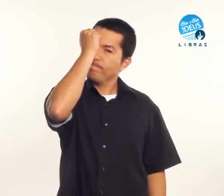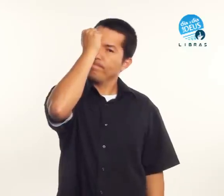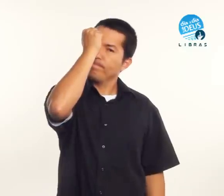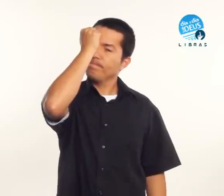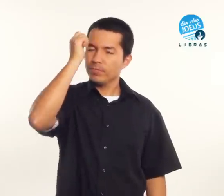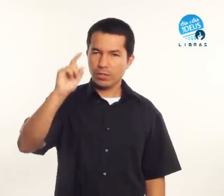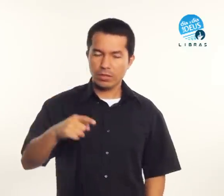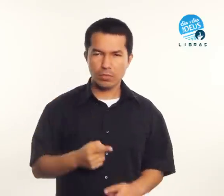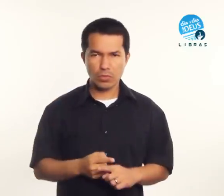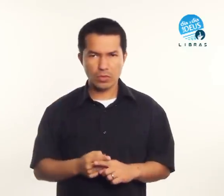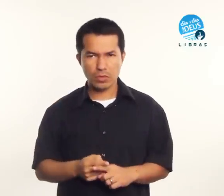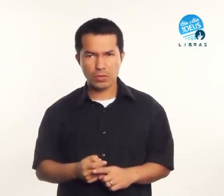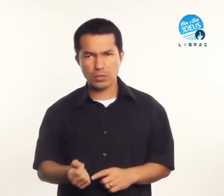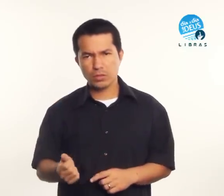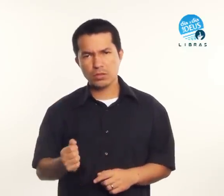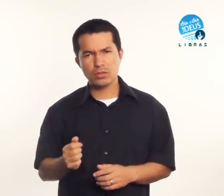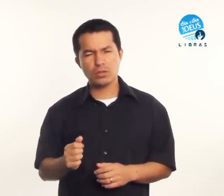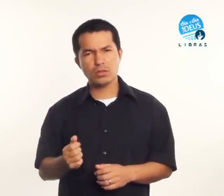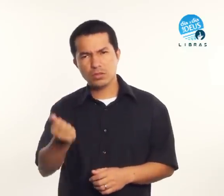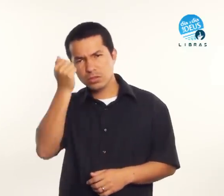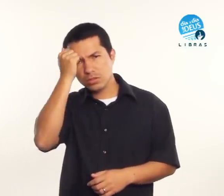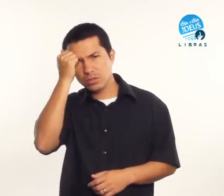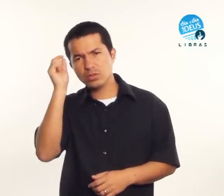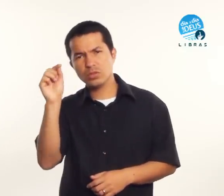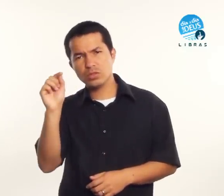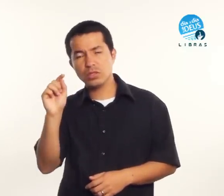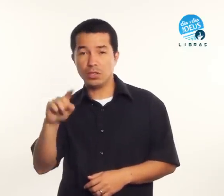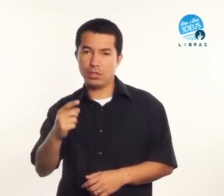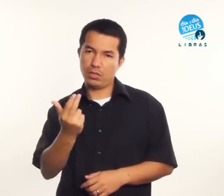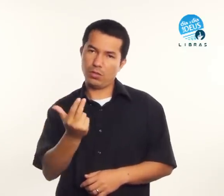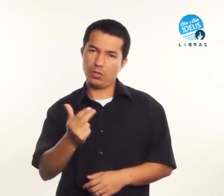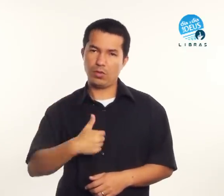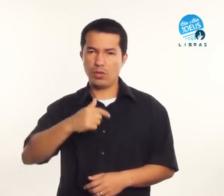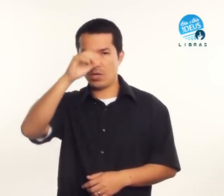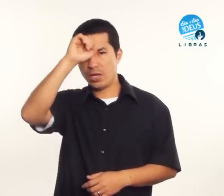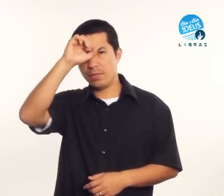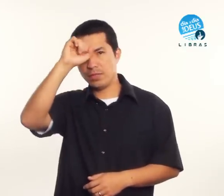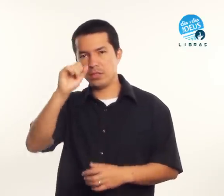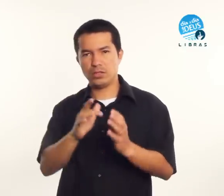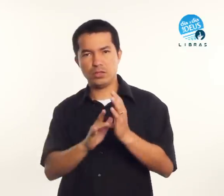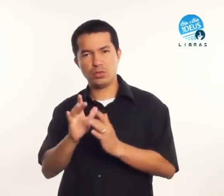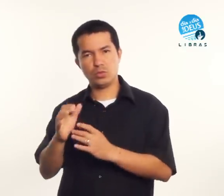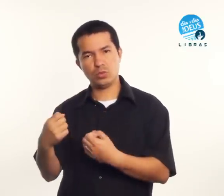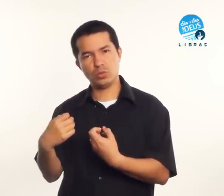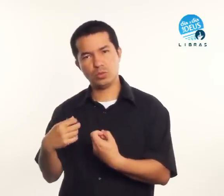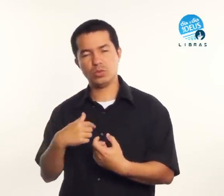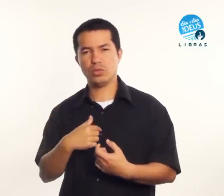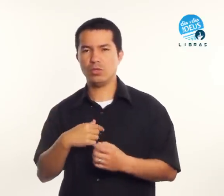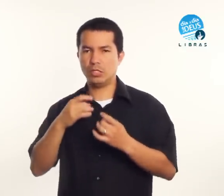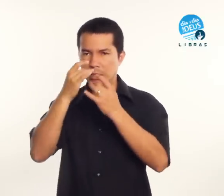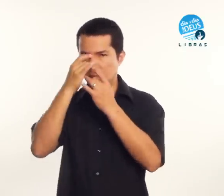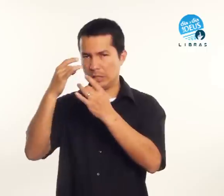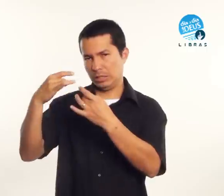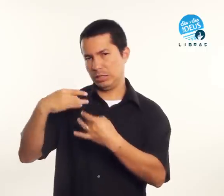a negar-me a mim mesmo, tomar a minha cruz e seguir só Jesus, mais